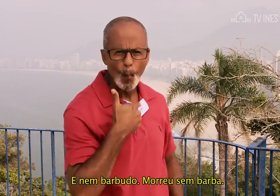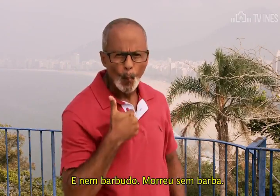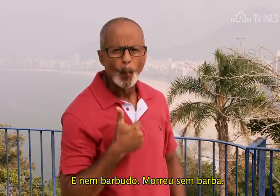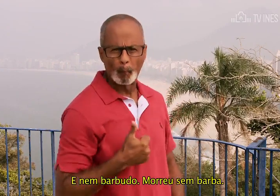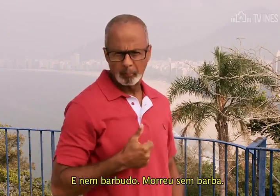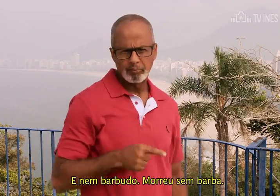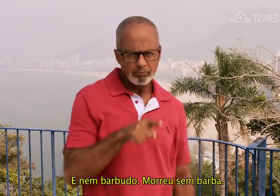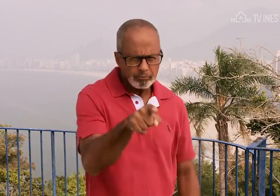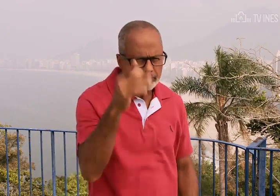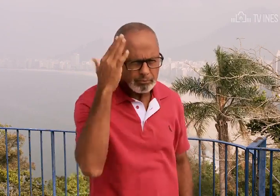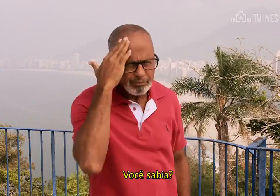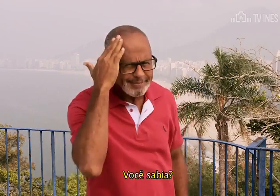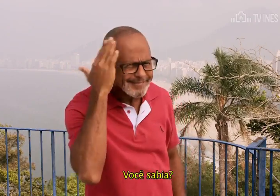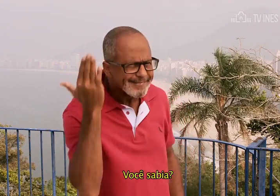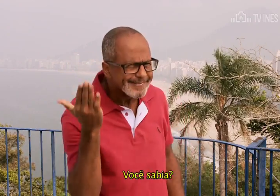barba. Você sabia?